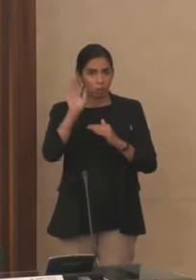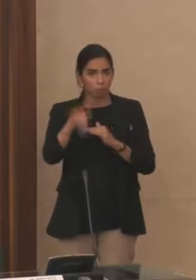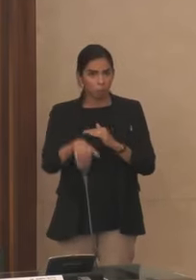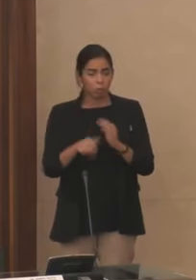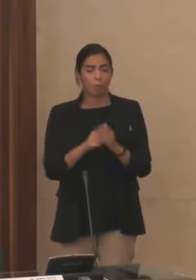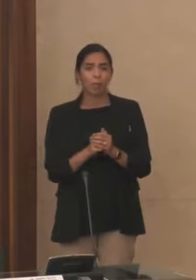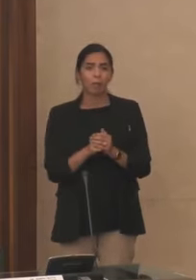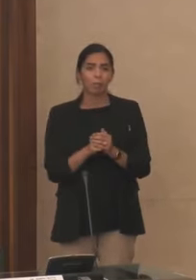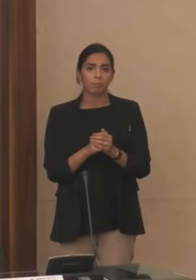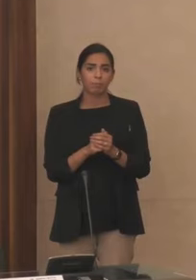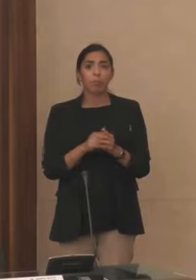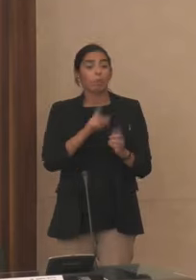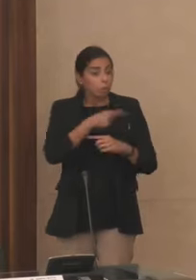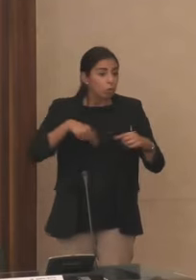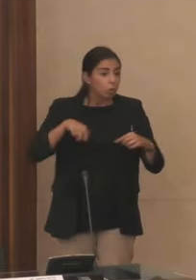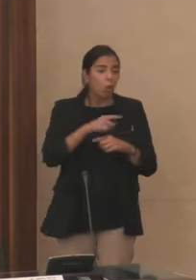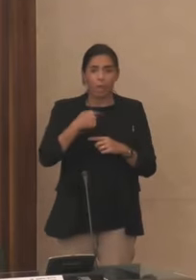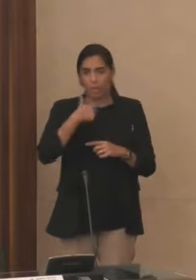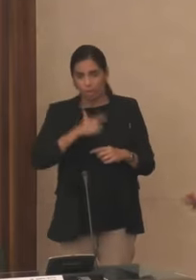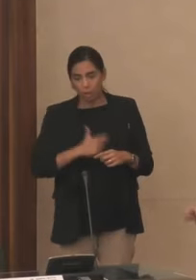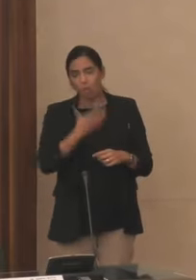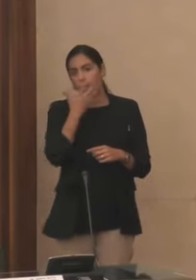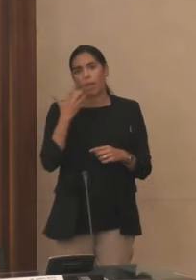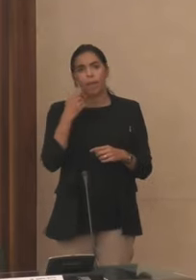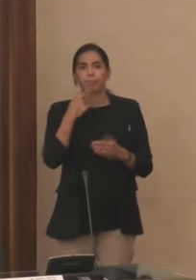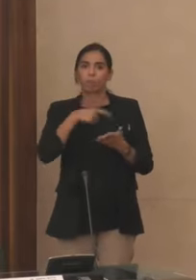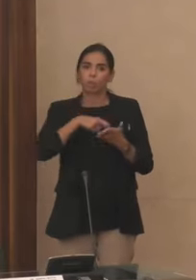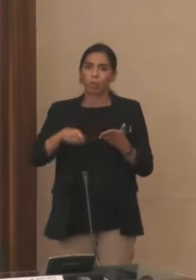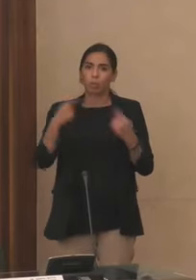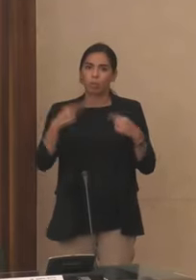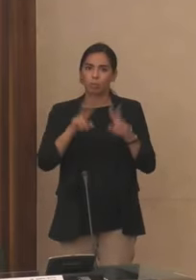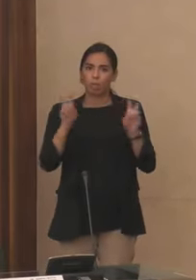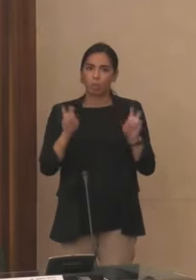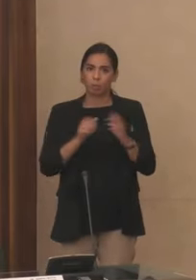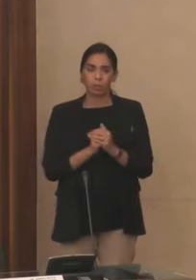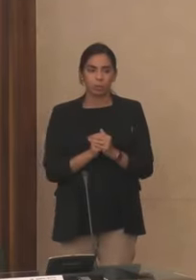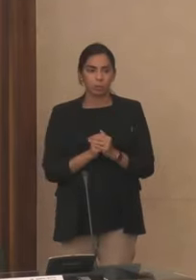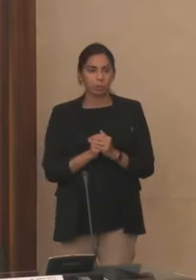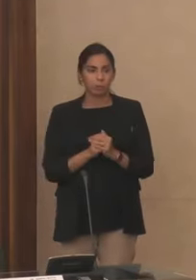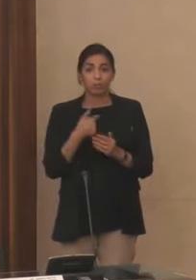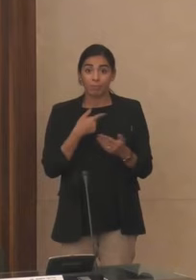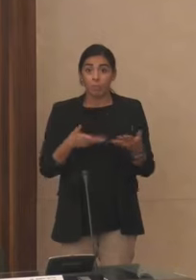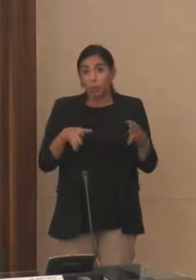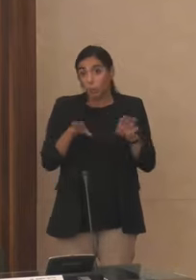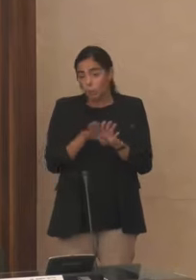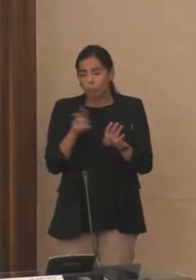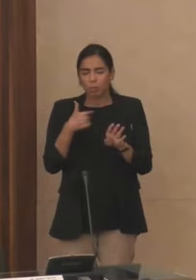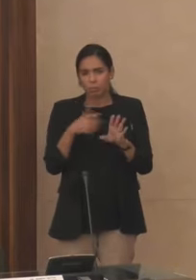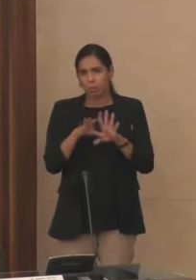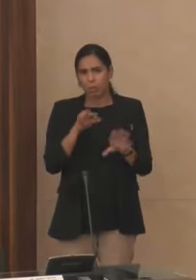tengo personalmente a precisarlo. Chiudo, perché preferisco essere